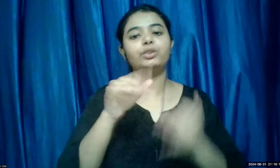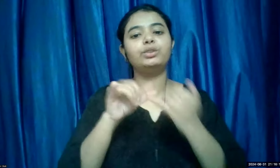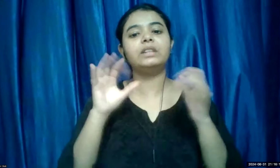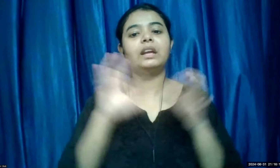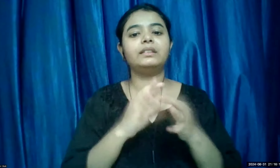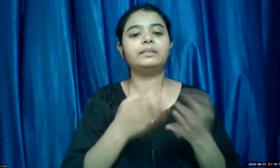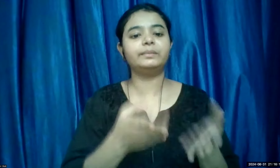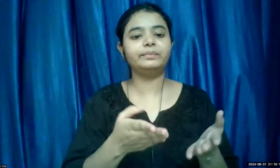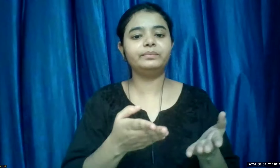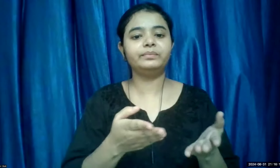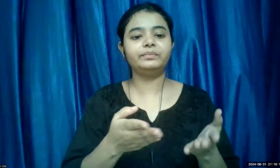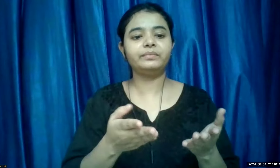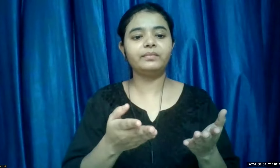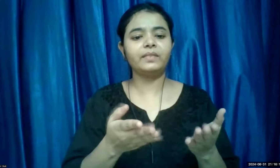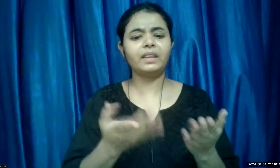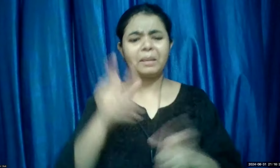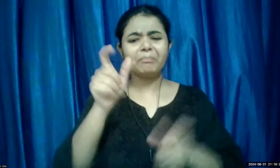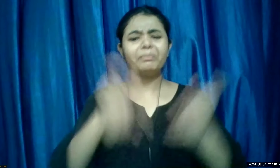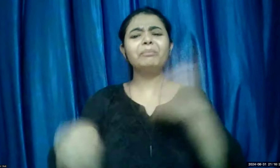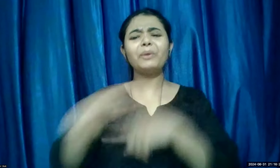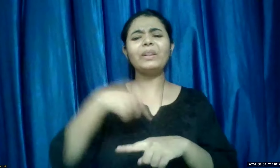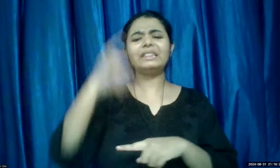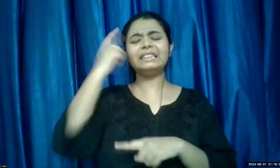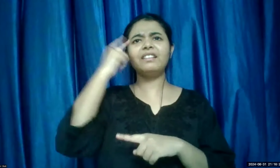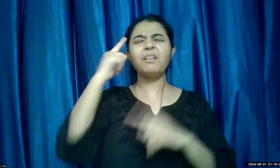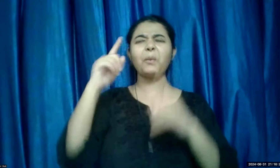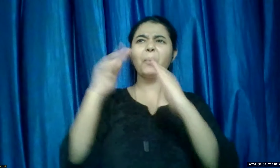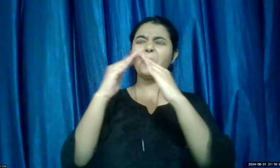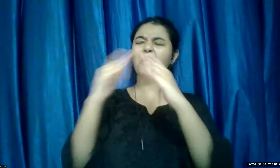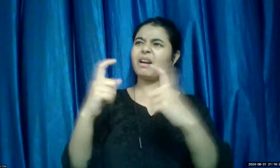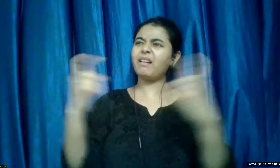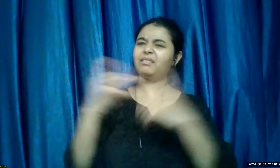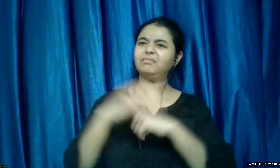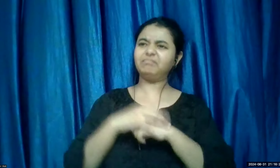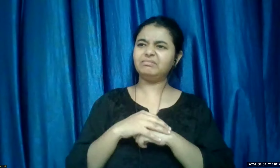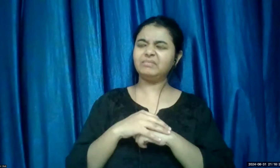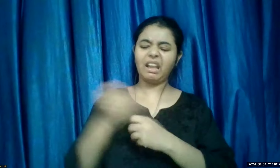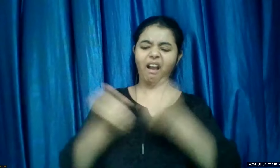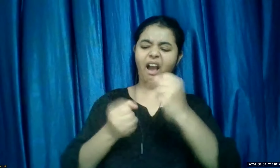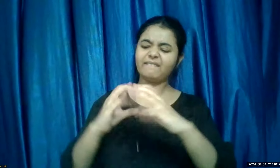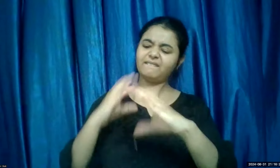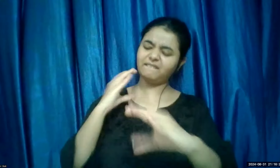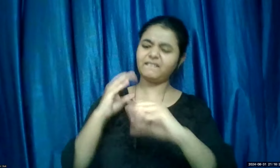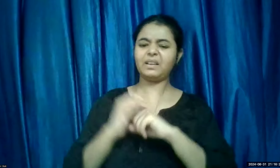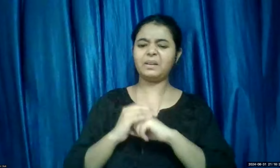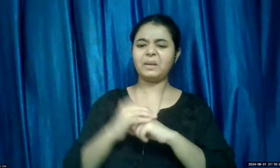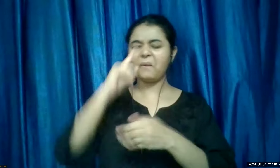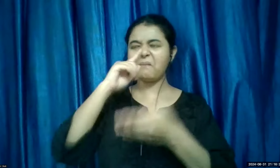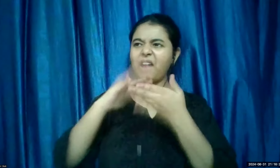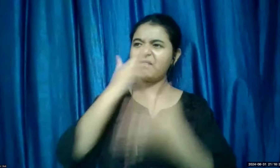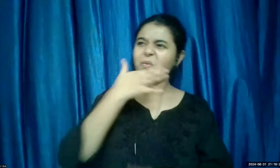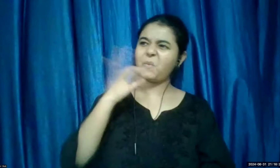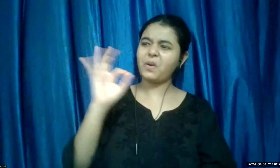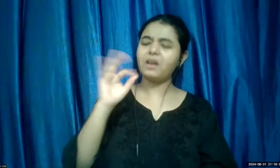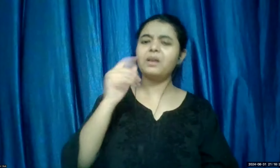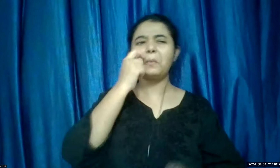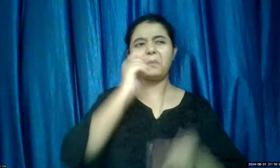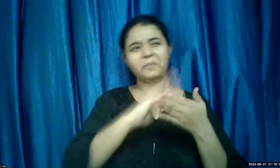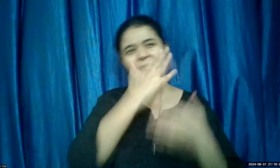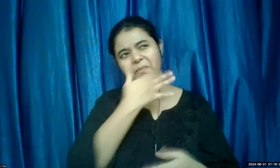हम सब जो संतुष्टि बड़ा घर बड़ी गाड़ी रुपया पैसा अच्छी पत्नी अच्छा पति